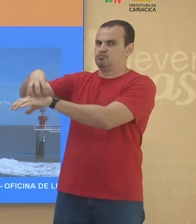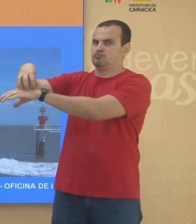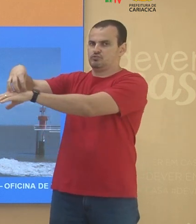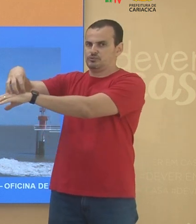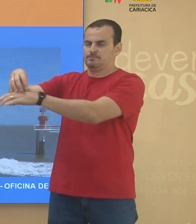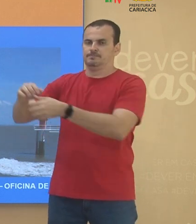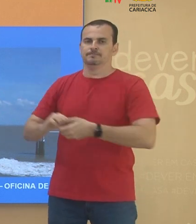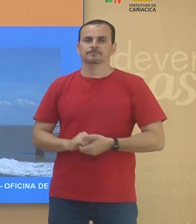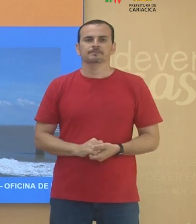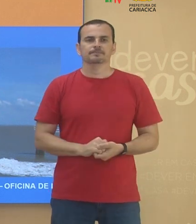Balsa.